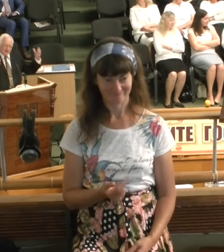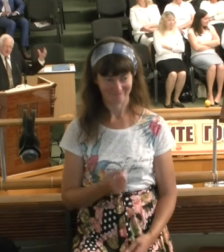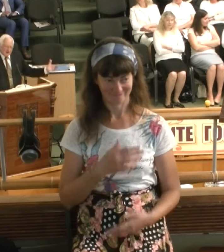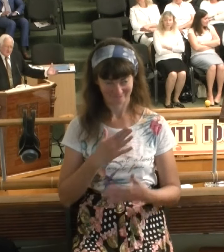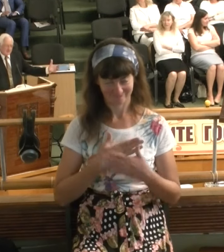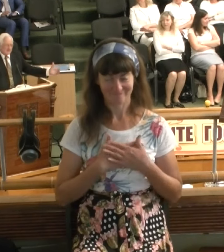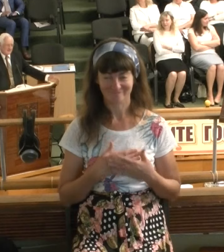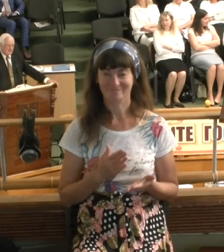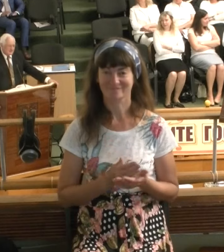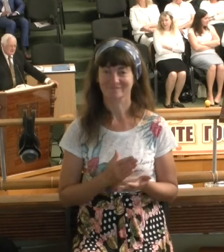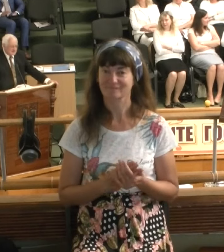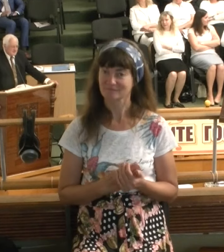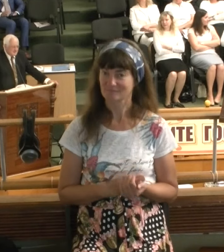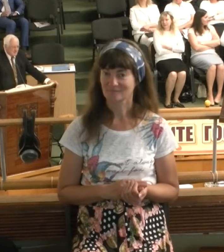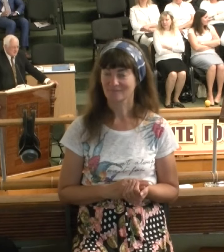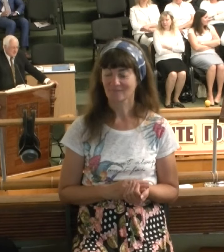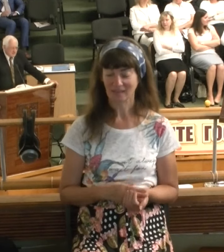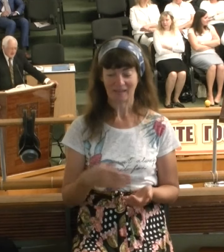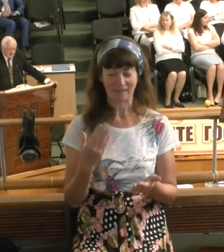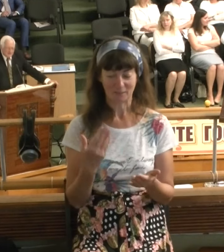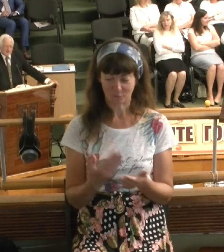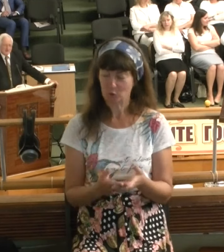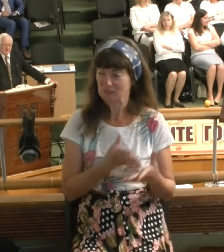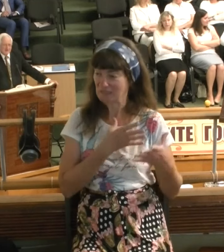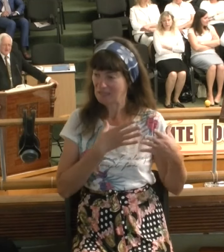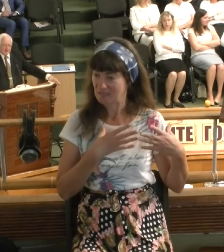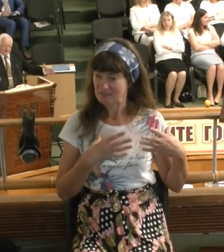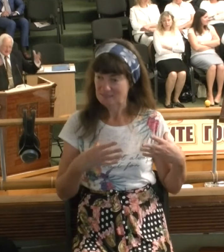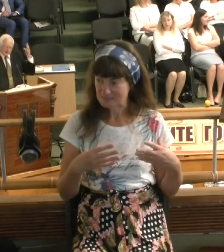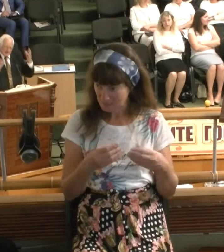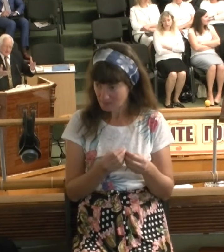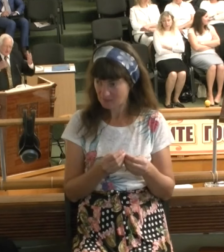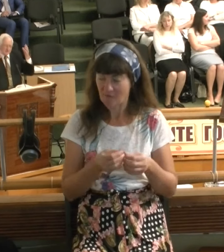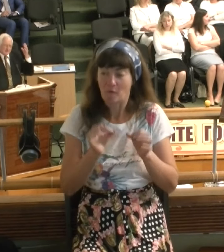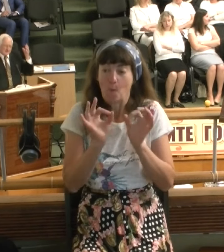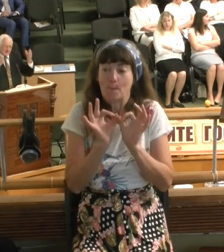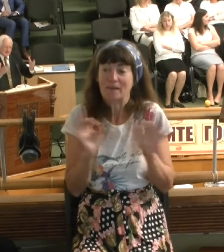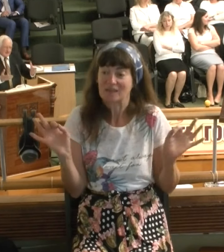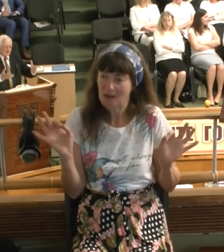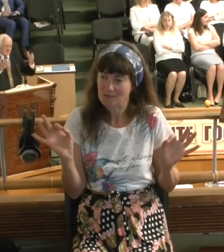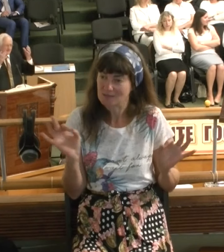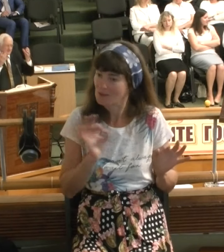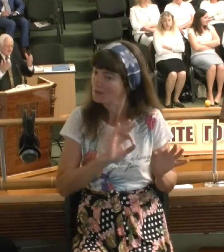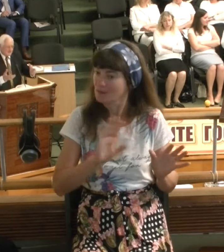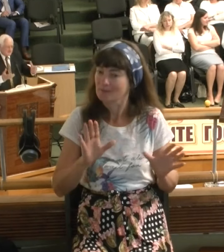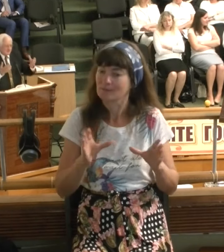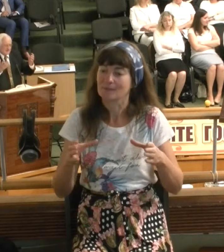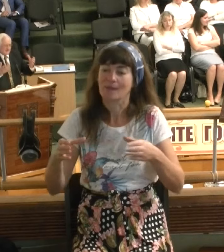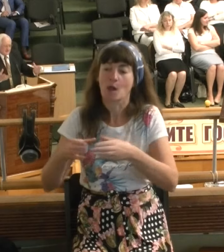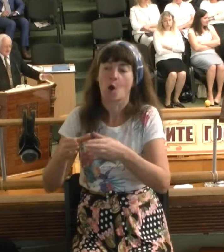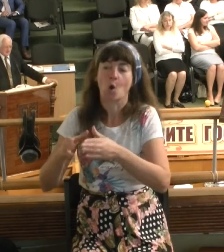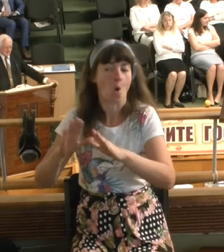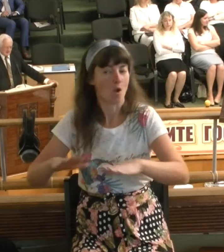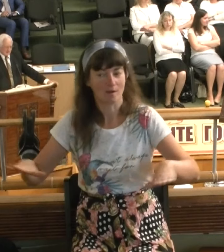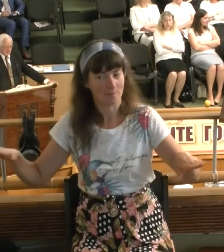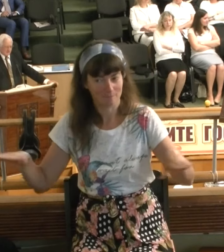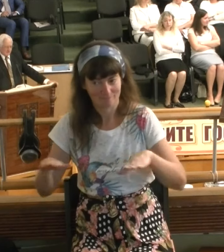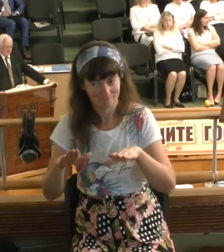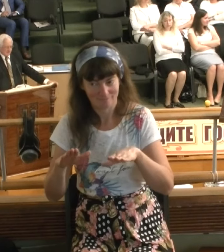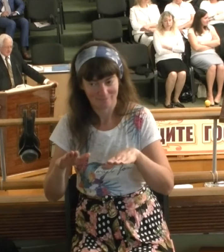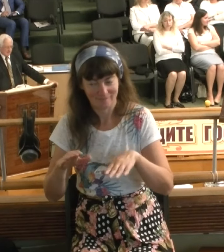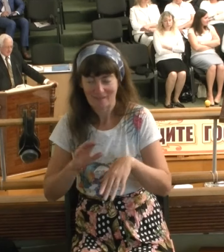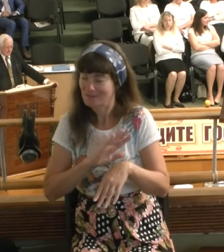музыкой, не хорами, даже не проповедями, а церковь будет сильна своим